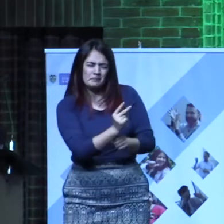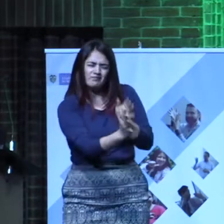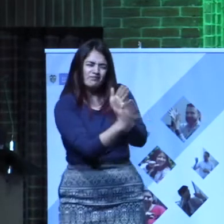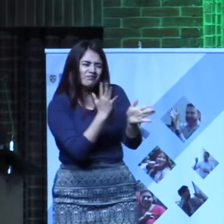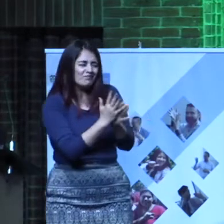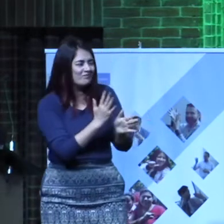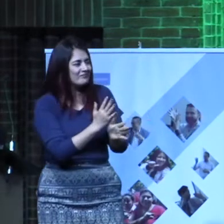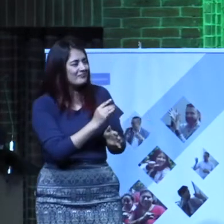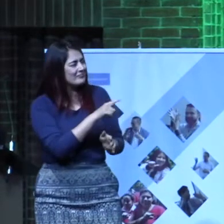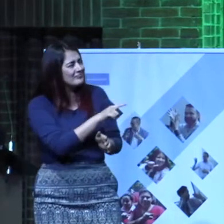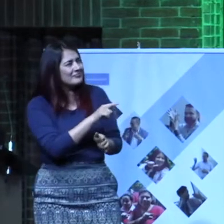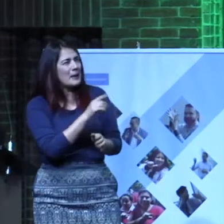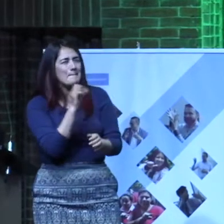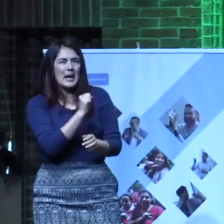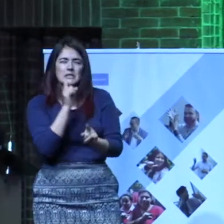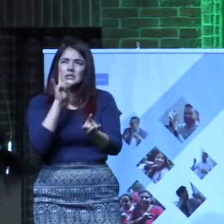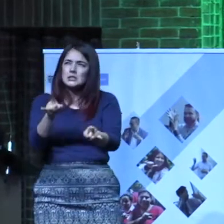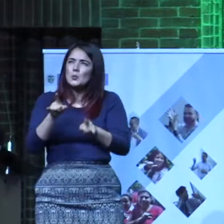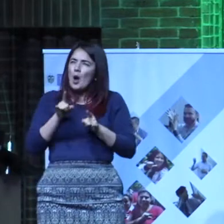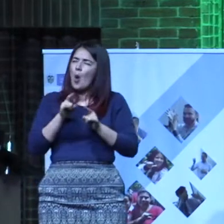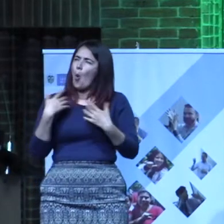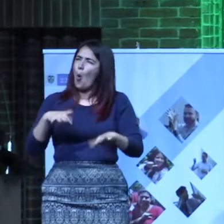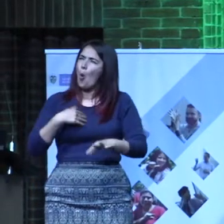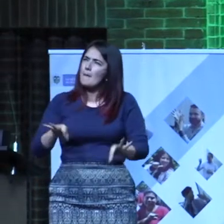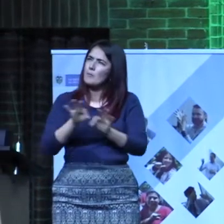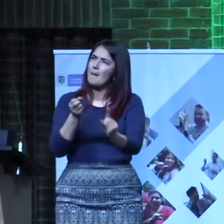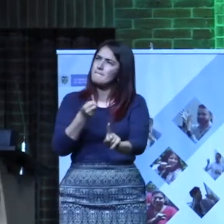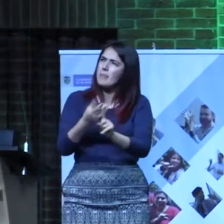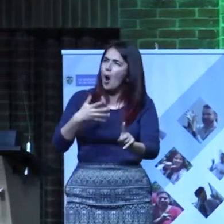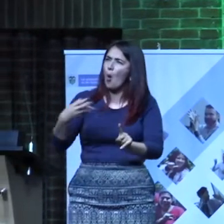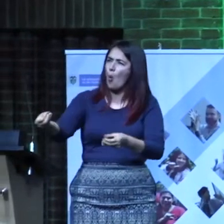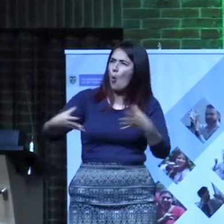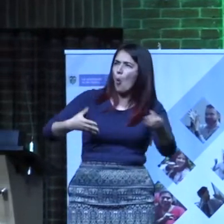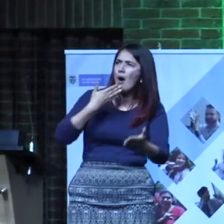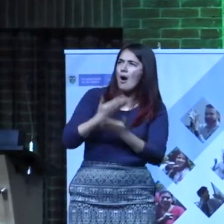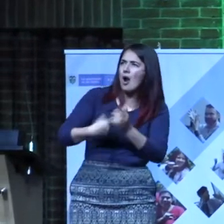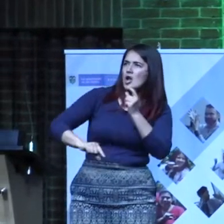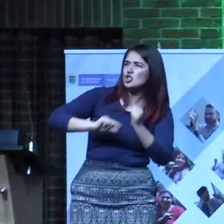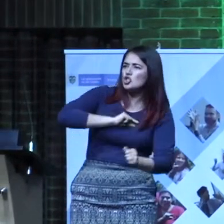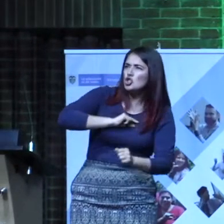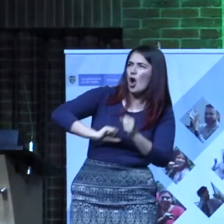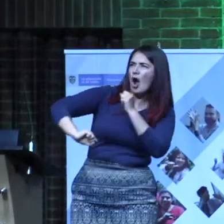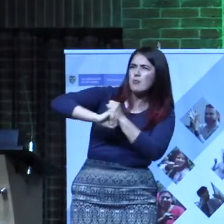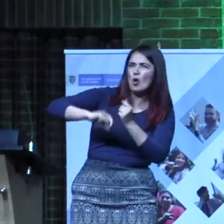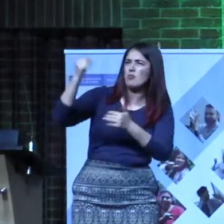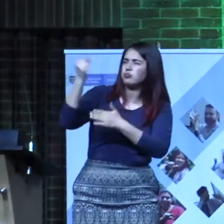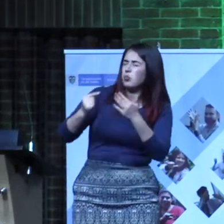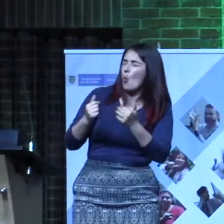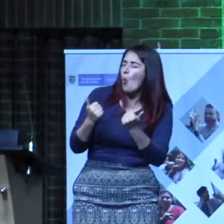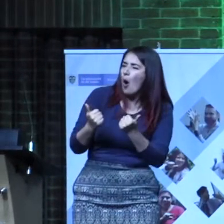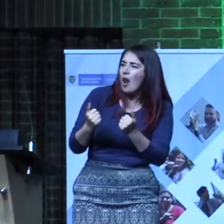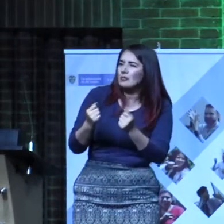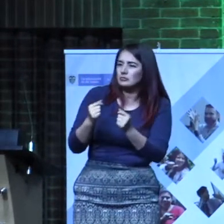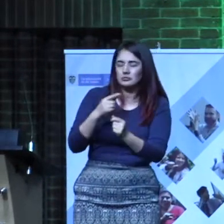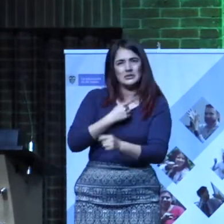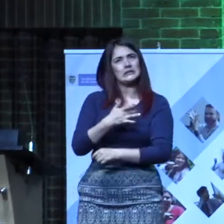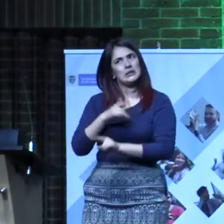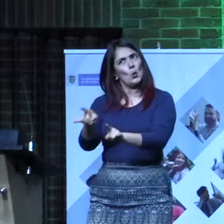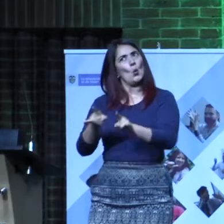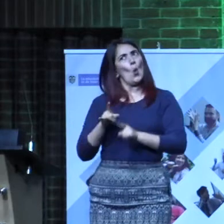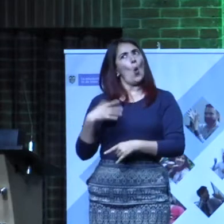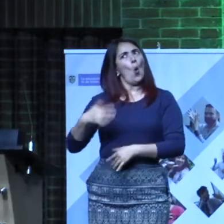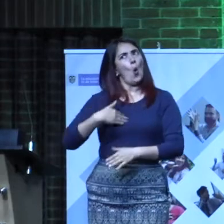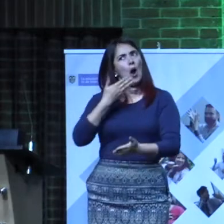cuenten aquello que ustedes sintieron que fueron los principales aportes que el INSOR pudo compartir